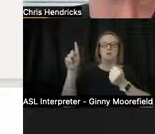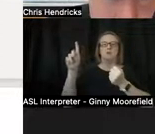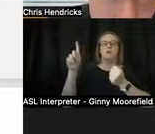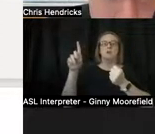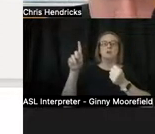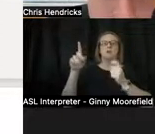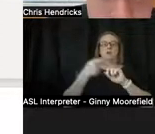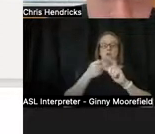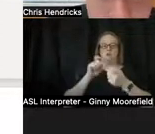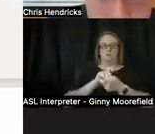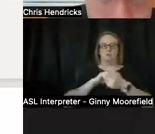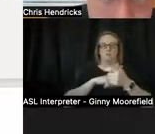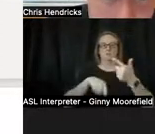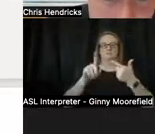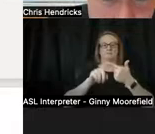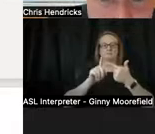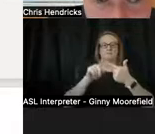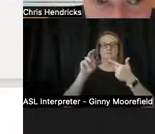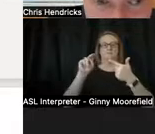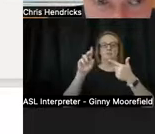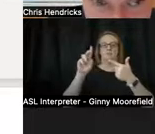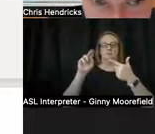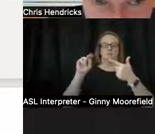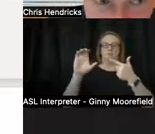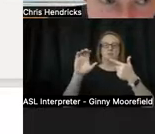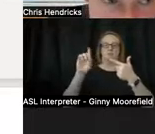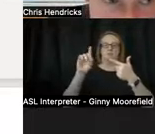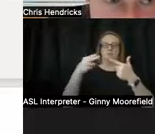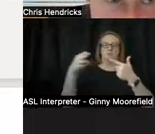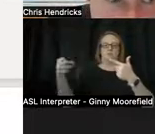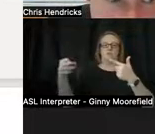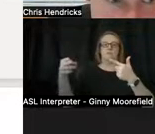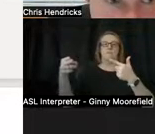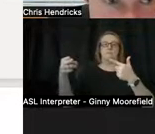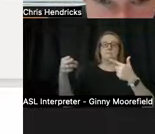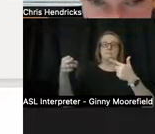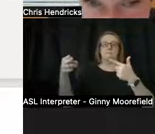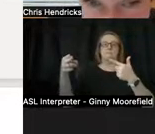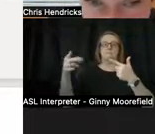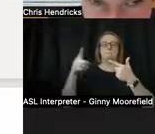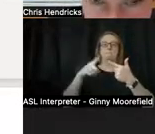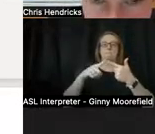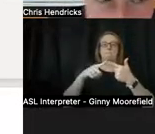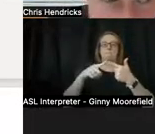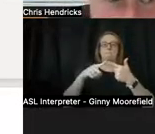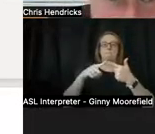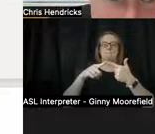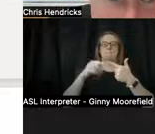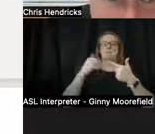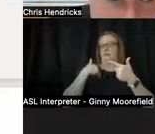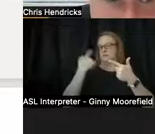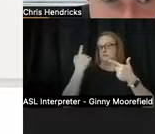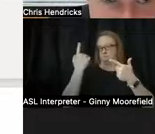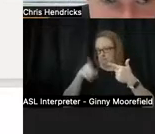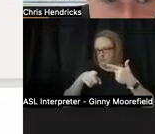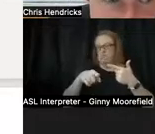especie de conversación centrada en la familia sobre la transformación de Medicaid a luego del departamento